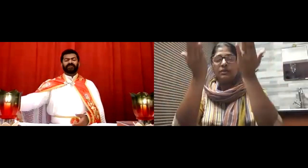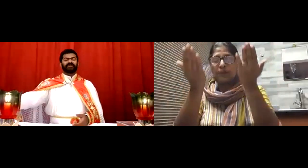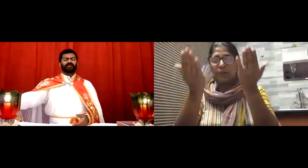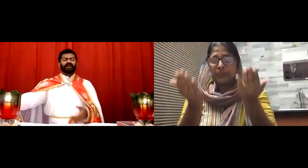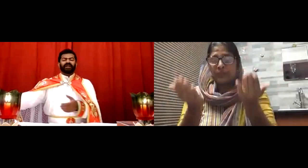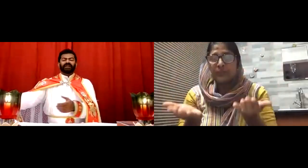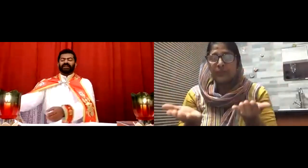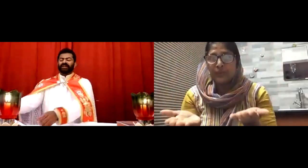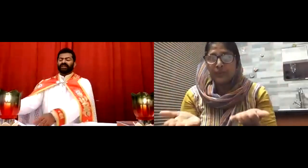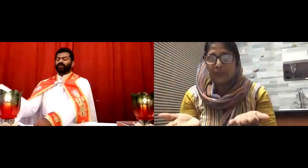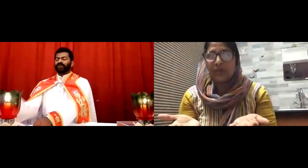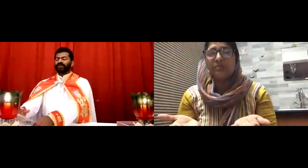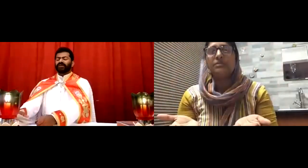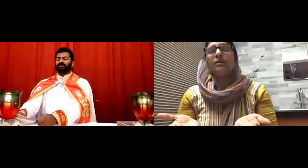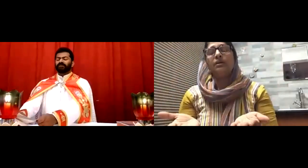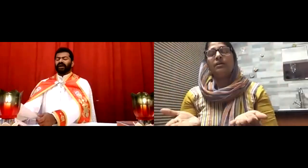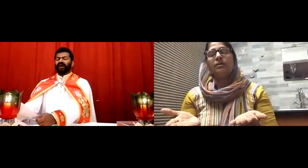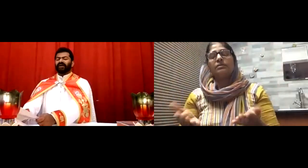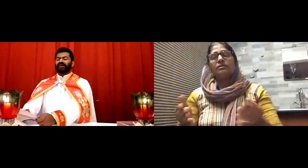സ്നേഹമോടിയാകും തിരുമുൻ